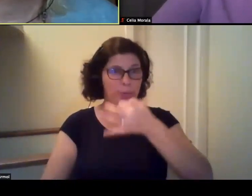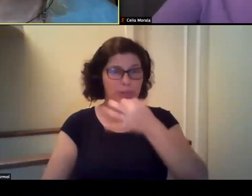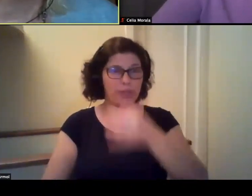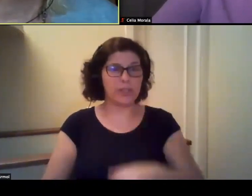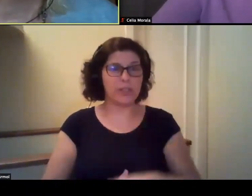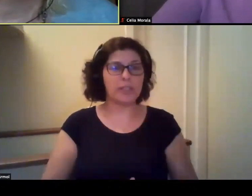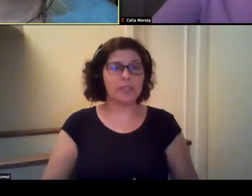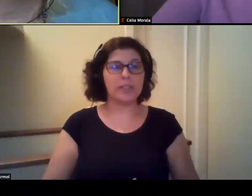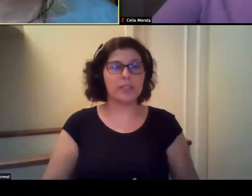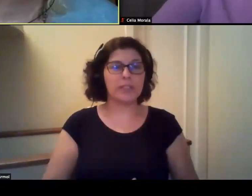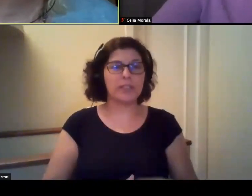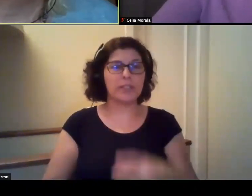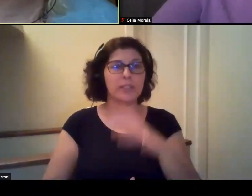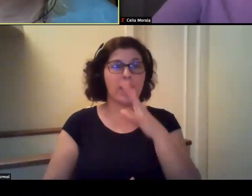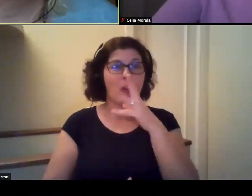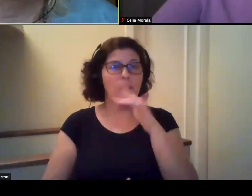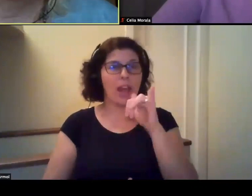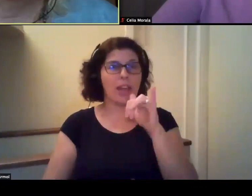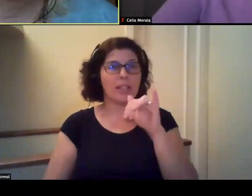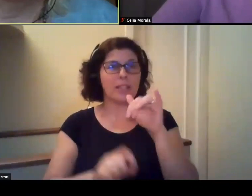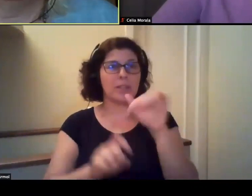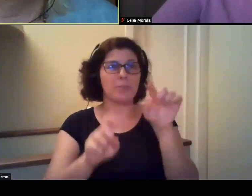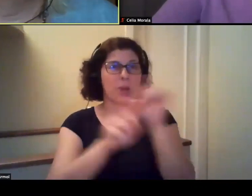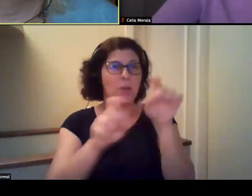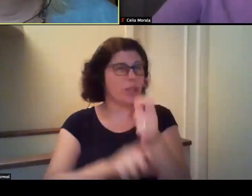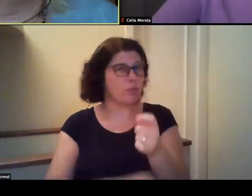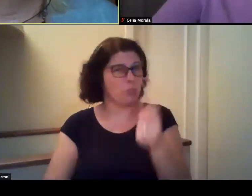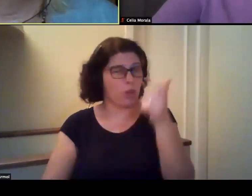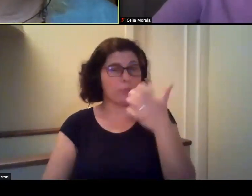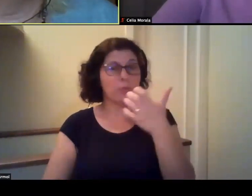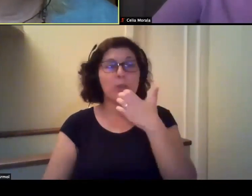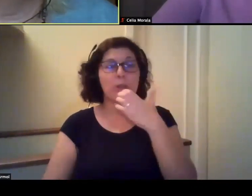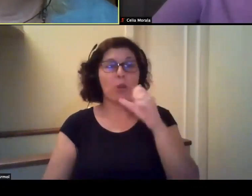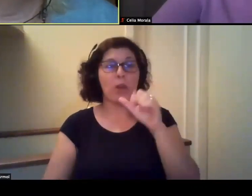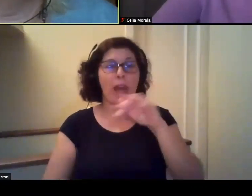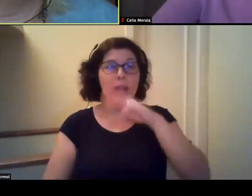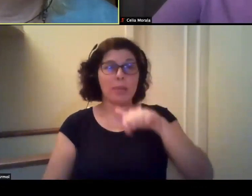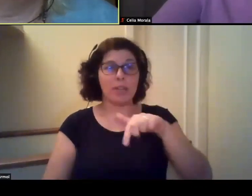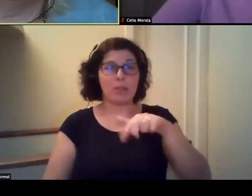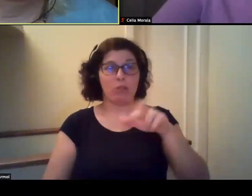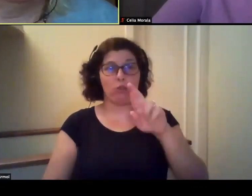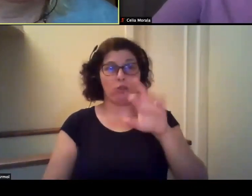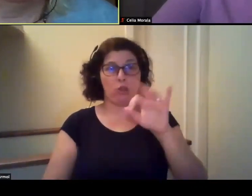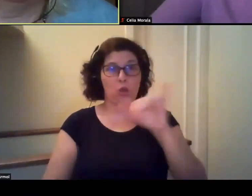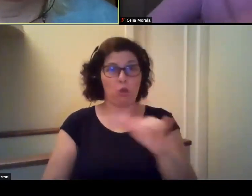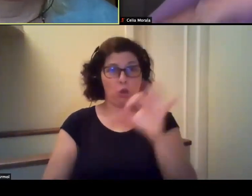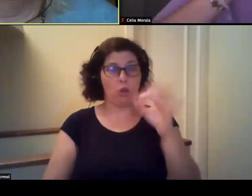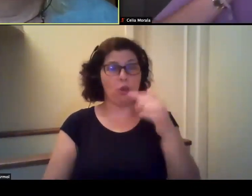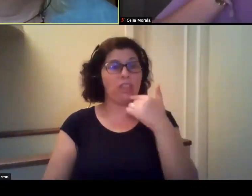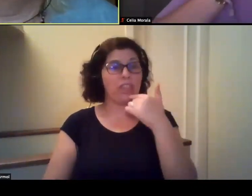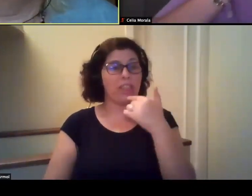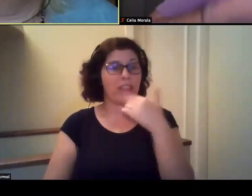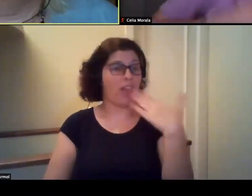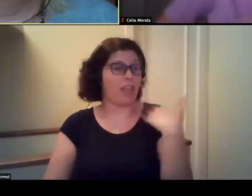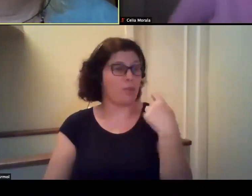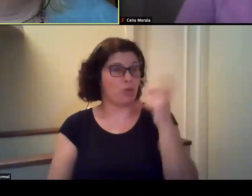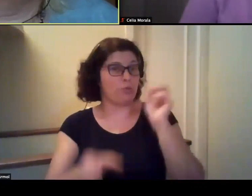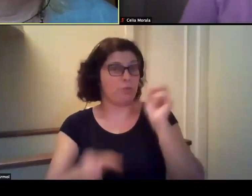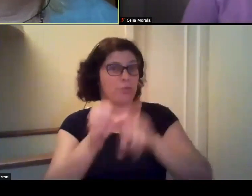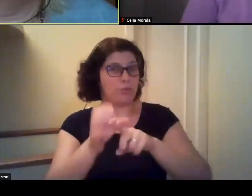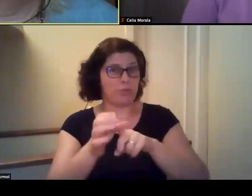pocas preguntas, ¿vale? Pero bueno, por ejemplo, Carmen Rojo dice que se acaba de inscribir al voluntariado de